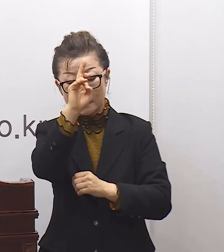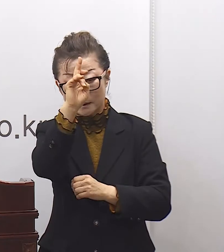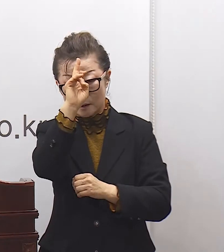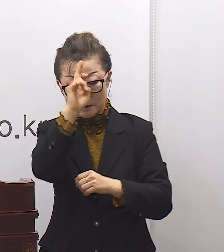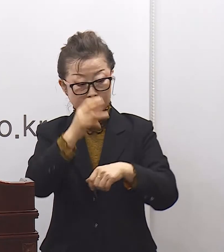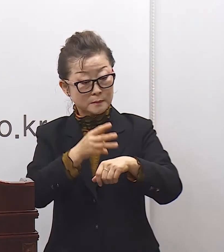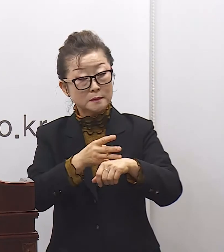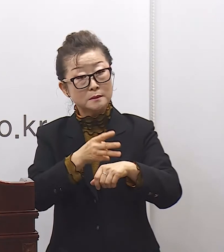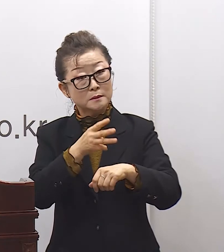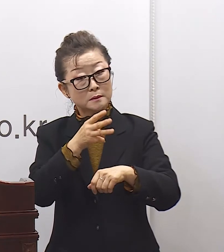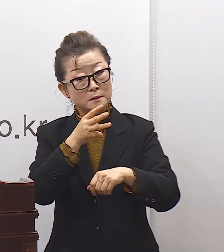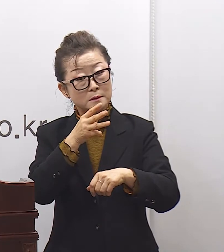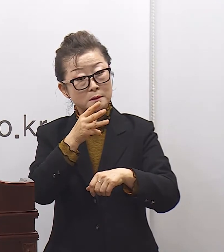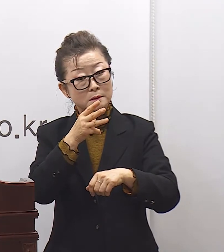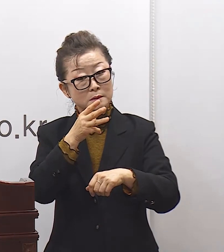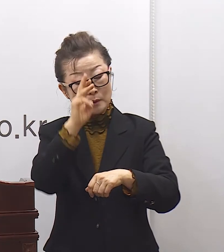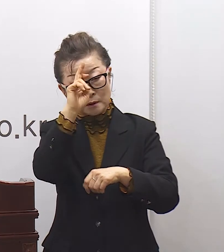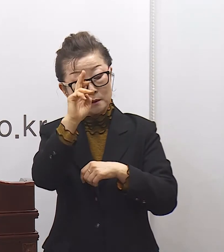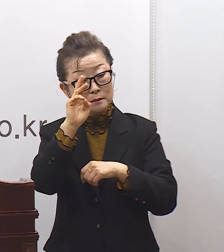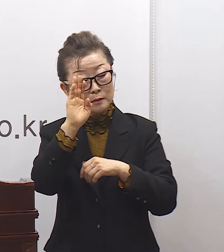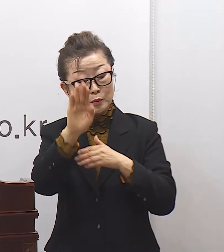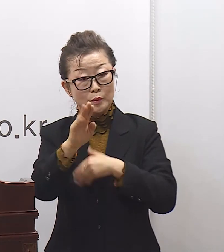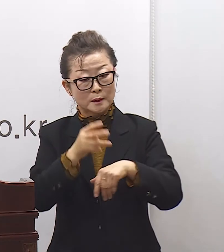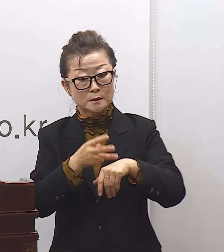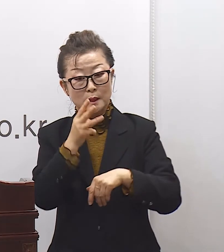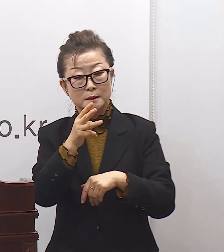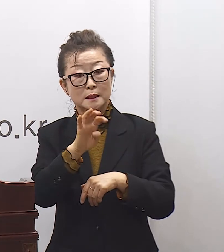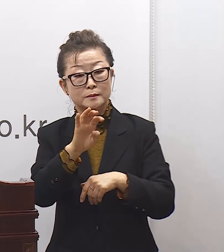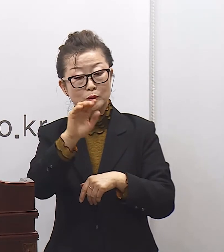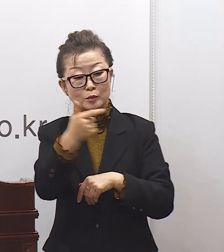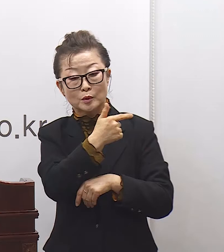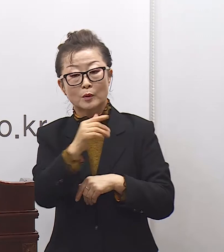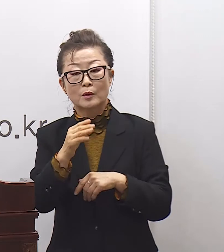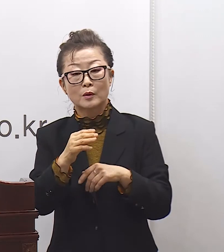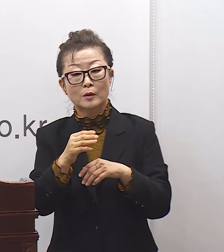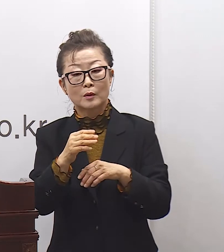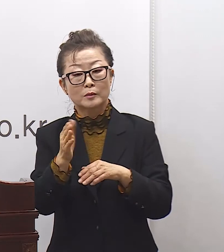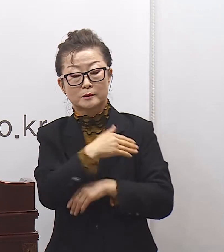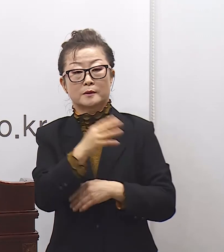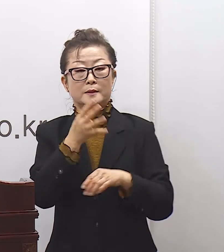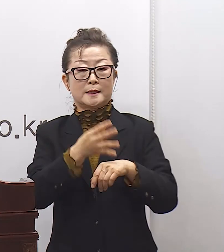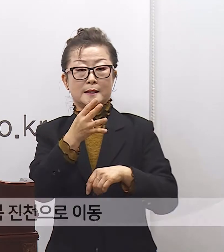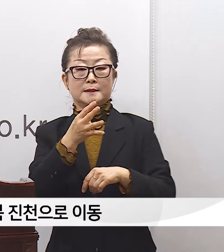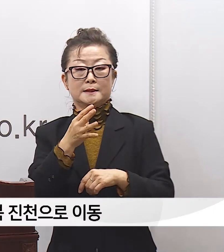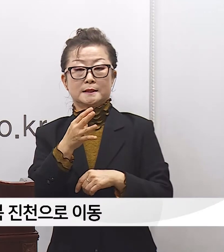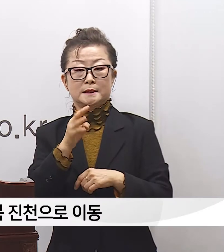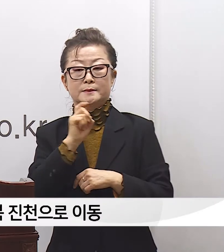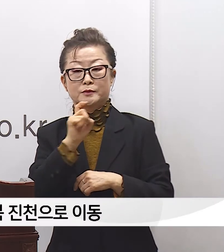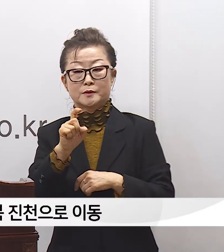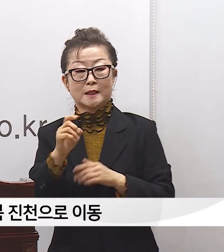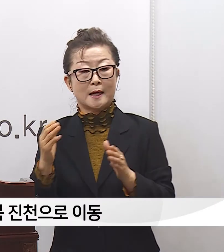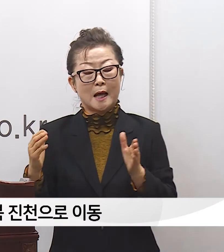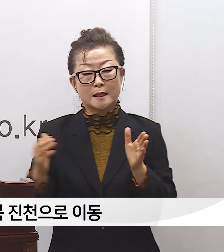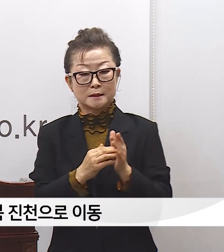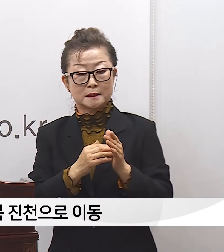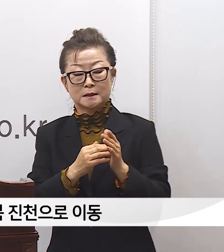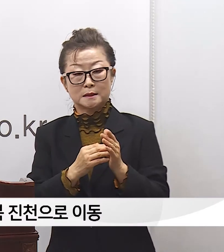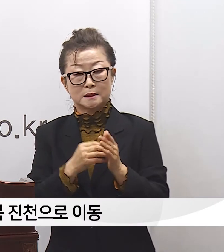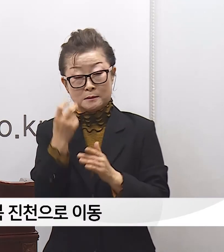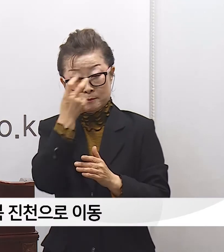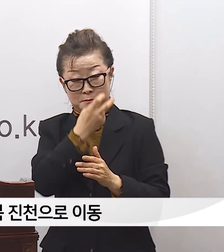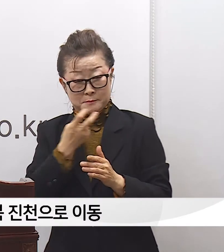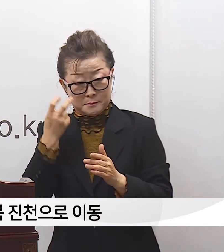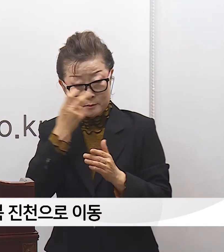오후 3시 40분부터 4시 10분까지 군 보건의료원에서